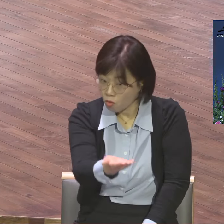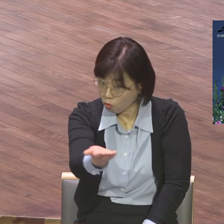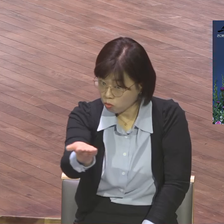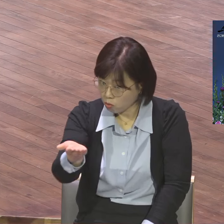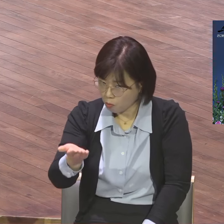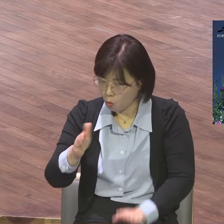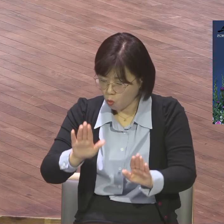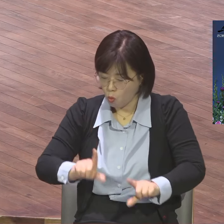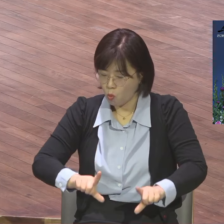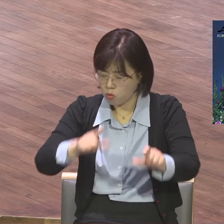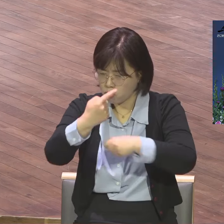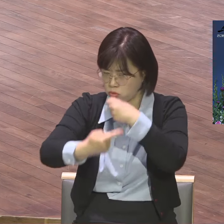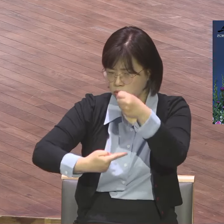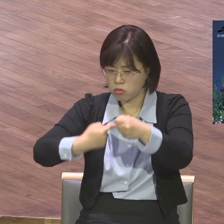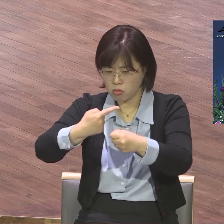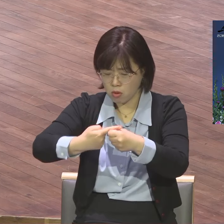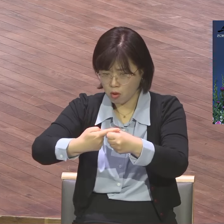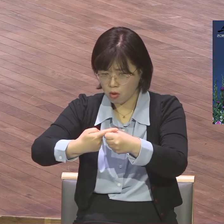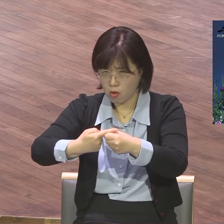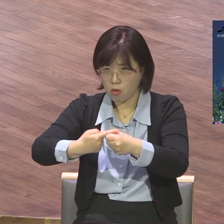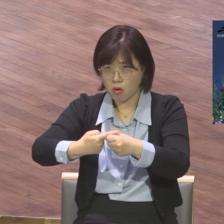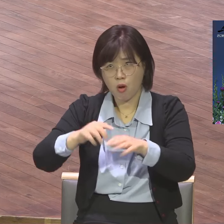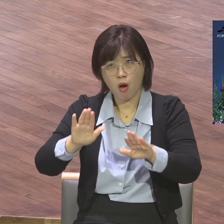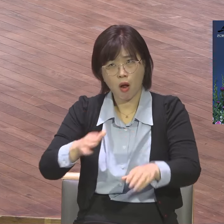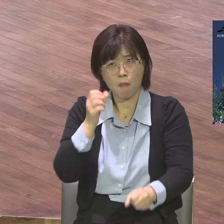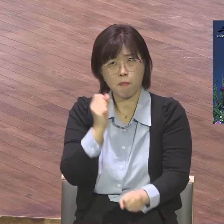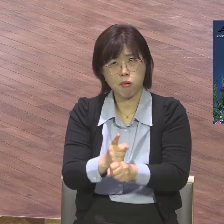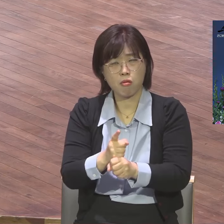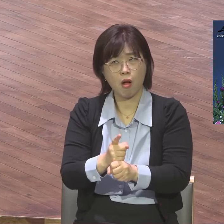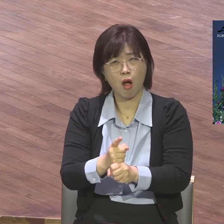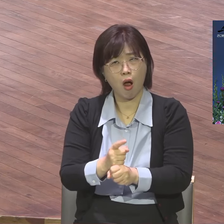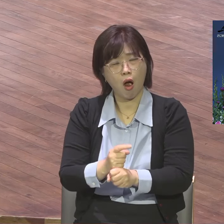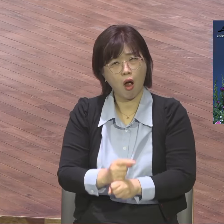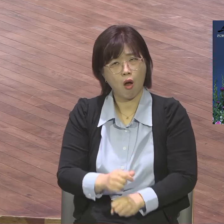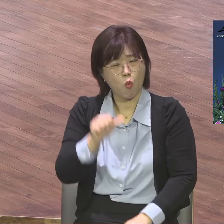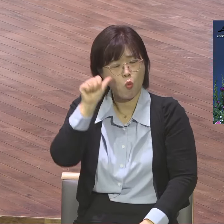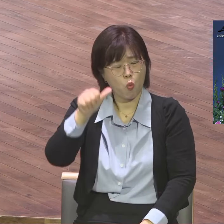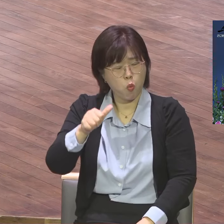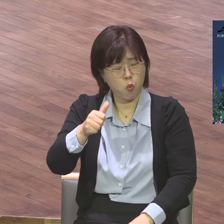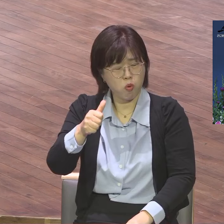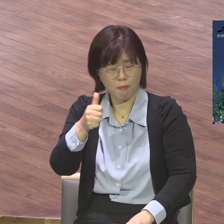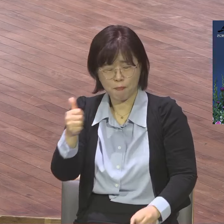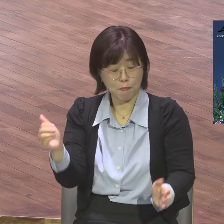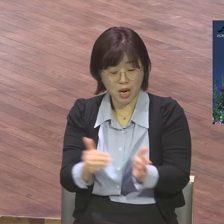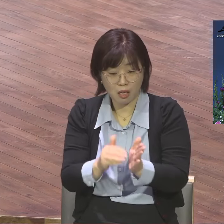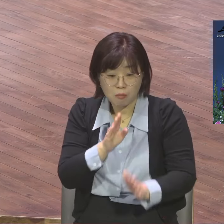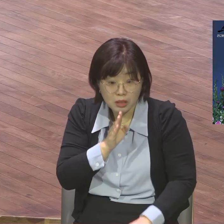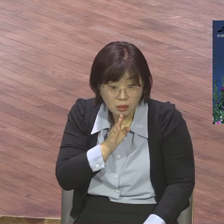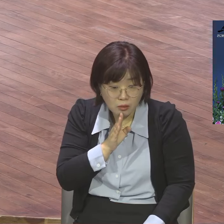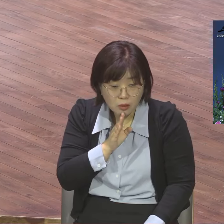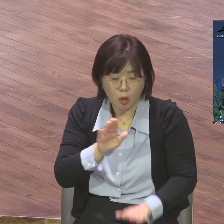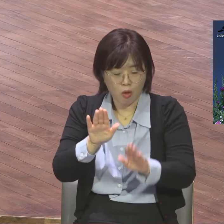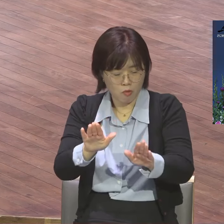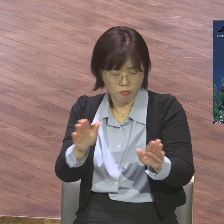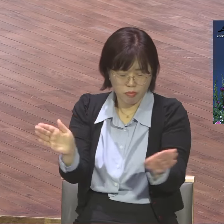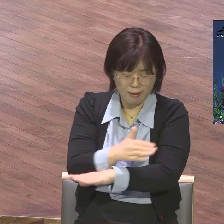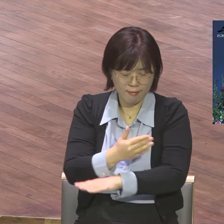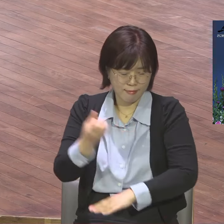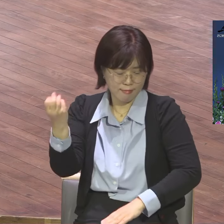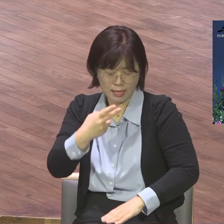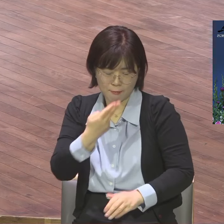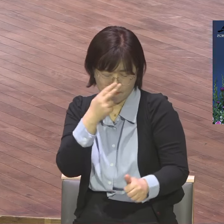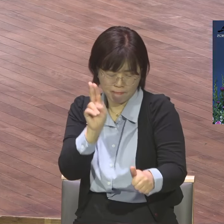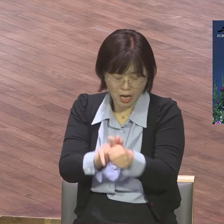반드시 이번 한 해에 위인 이펙트 체험하시 바랍니다. 강단 메시지 잡으면 돼요. 강단 메시지 가지고